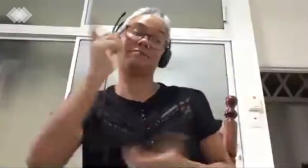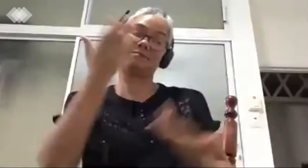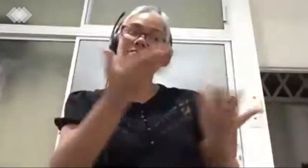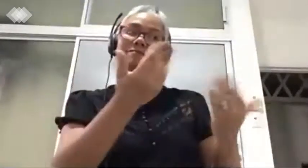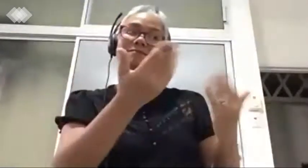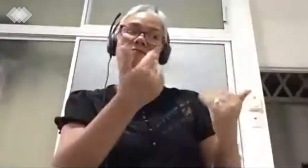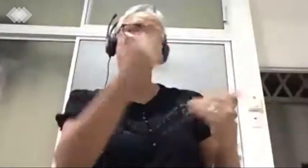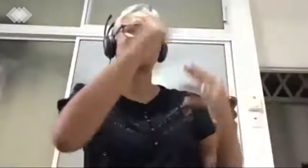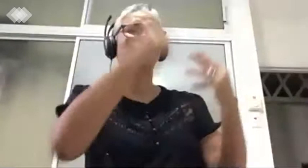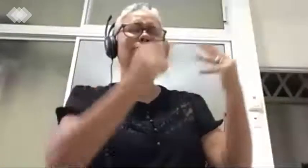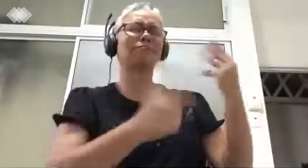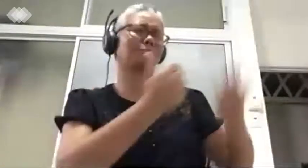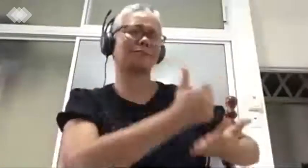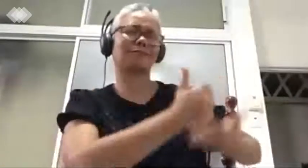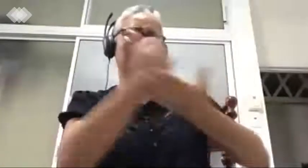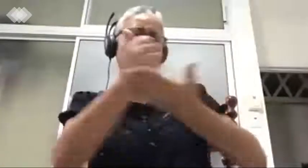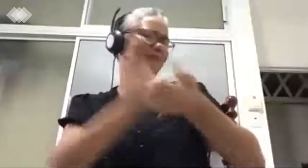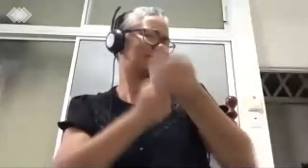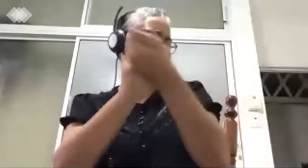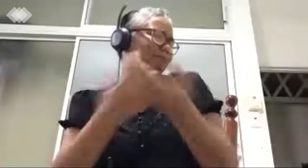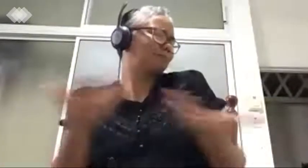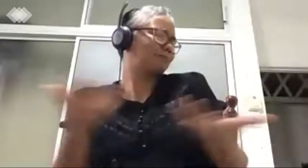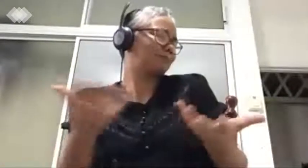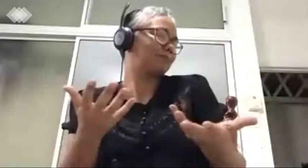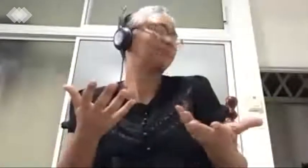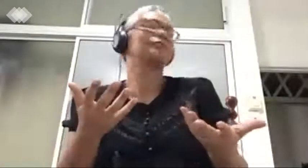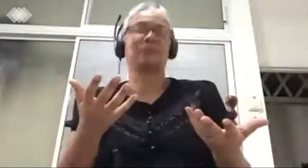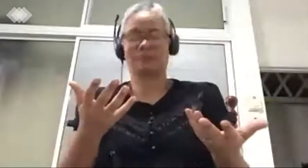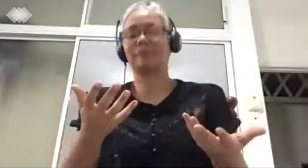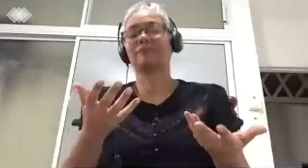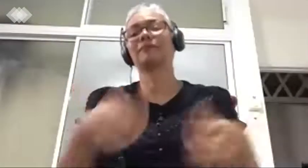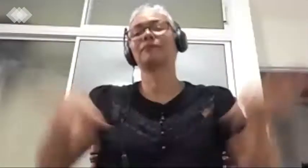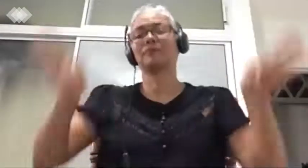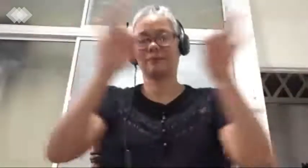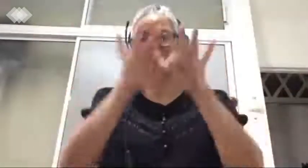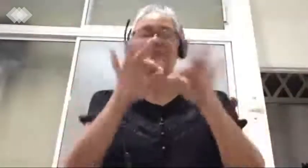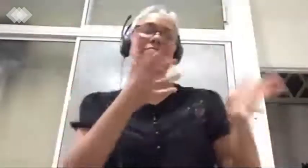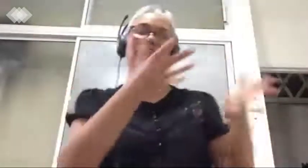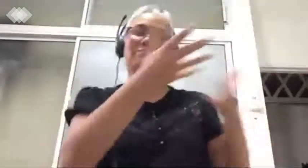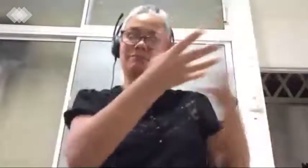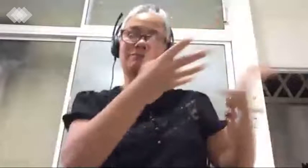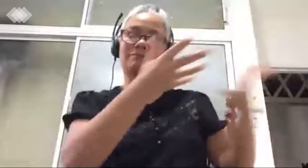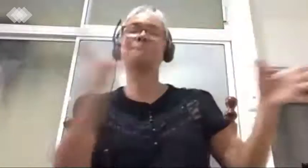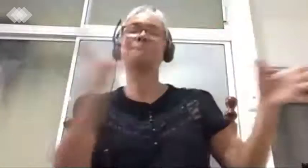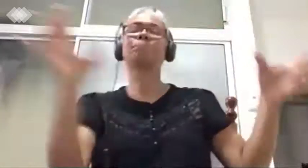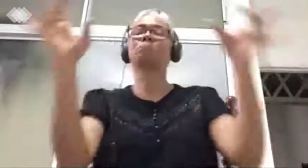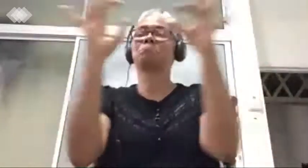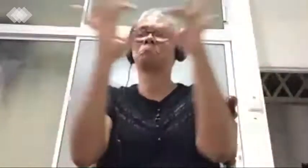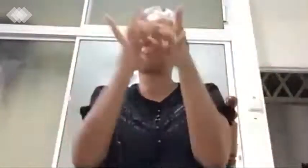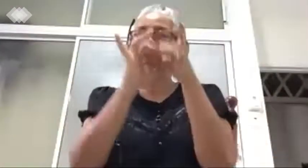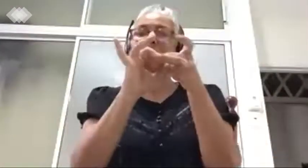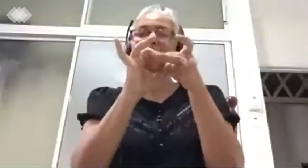del contexto educativo. A raíz de esta situación, pues de inmediato nos pusimos